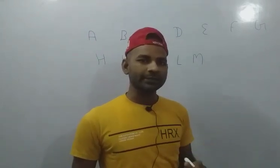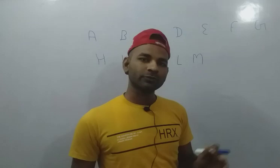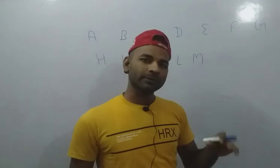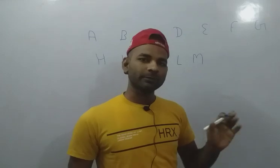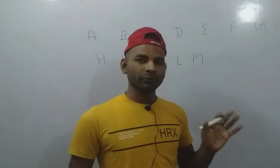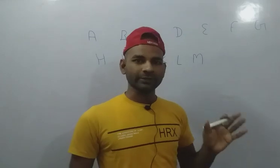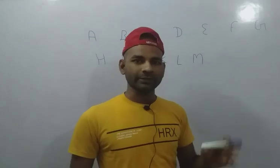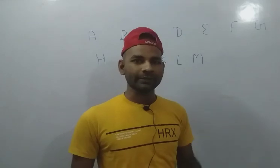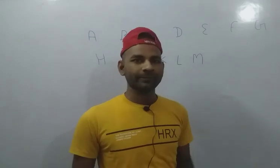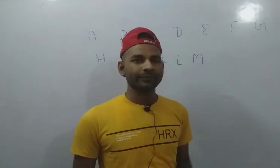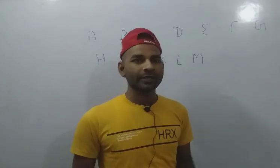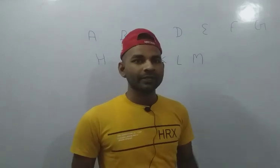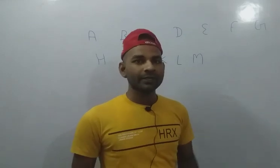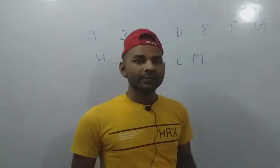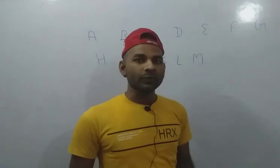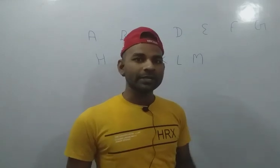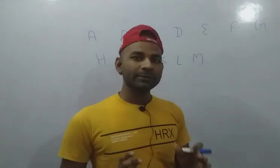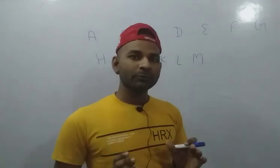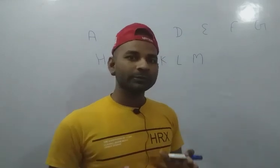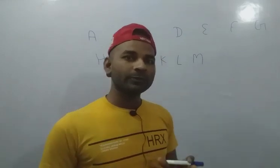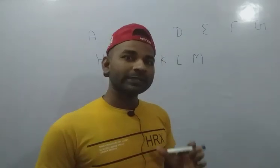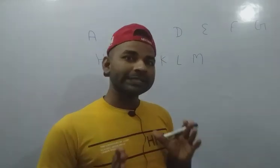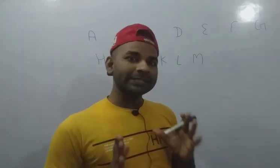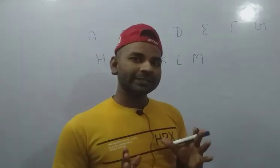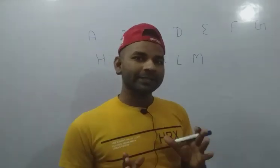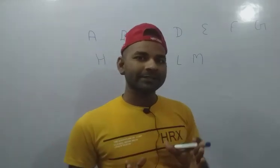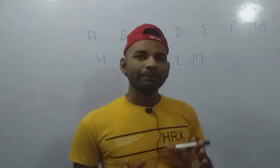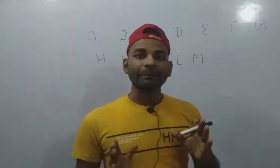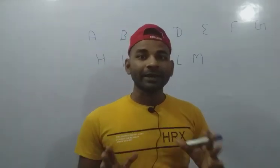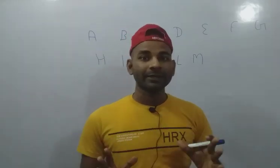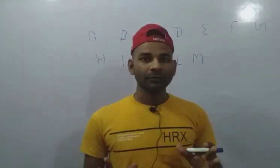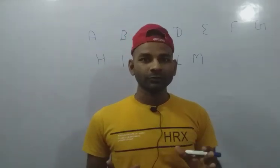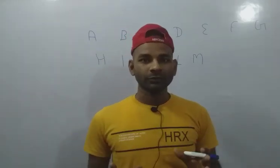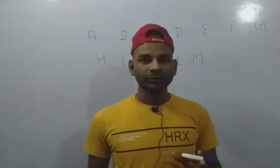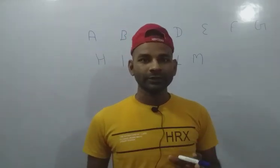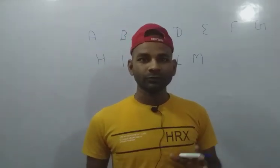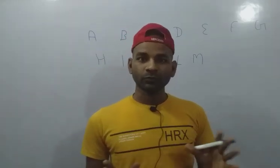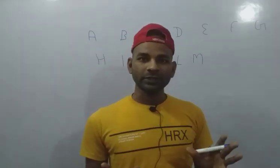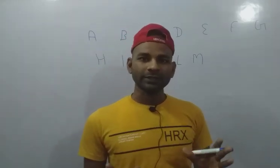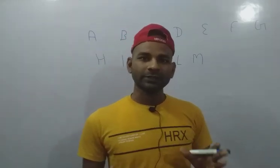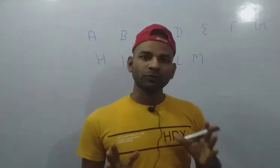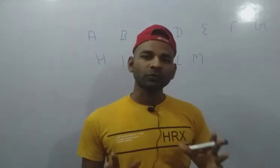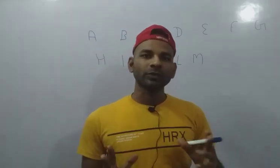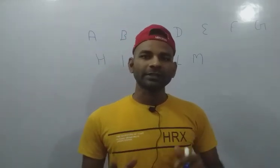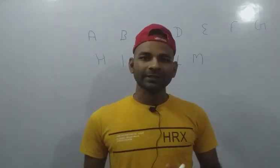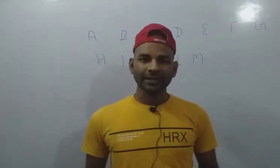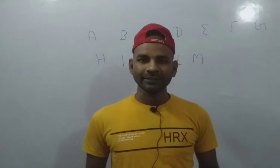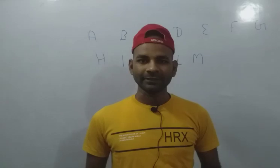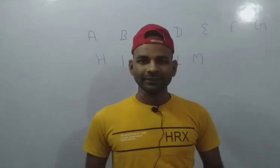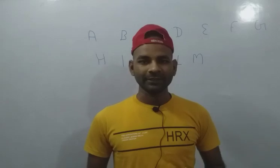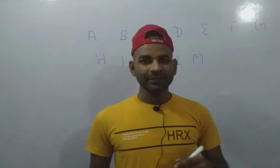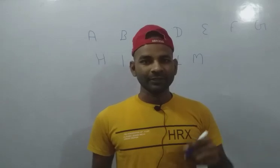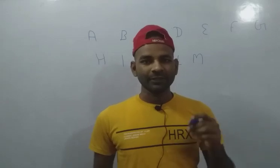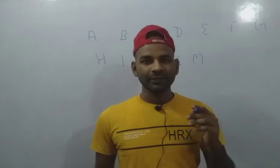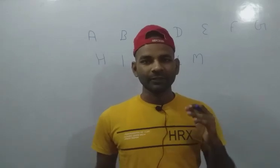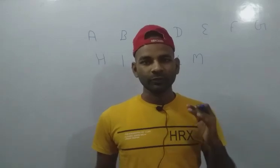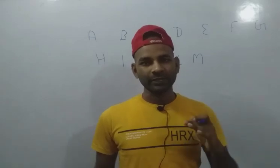उसके बाद बोले जाते हैं। तो आज मैं आपको बताऊंगा कि किस तरह से बहरे लोग जो होते हैं, जो सुन नहीं सकते, उनको इंग्लिश सिखाई जाती है। और अगर आप